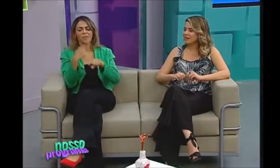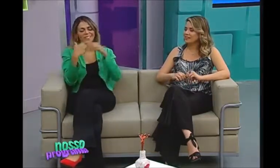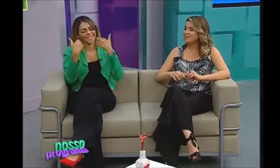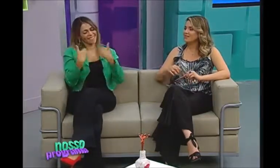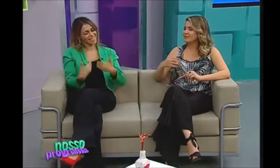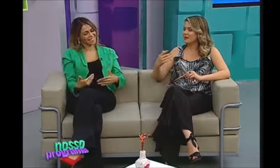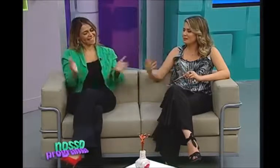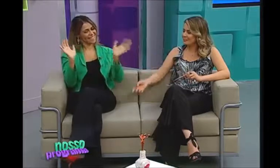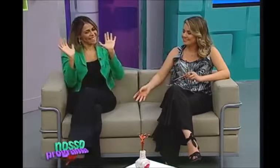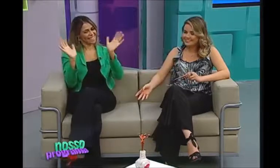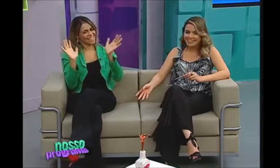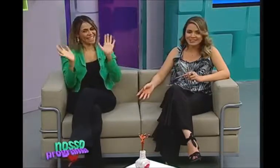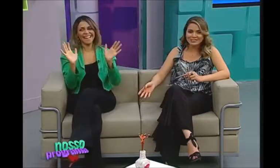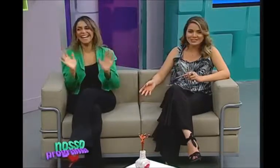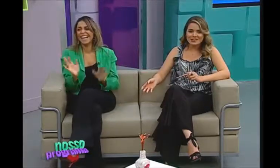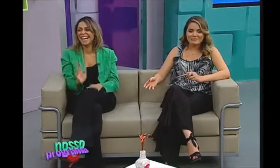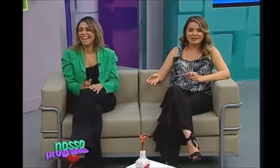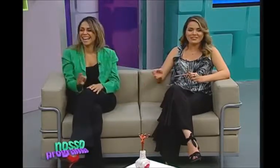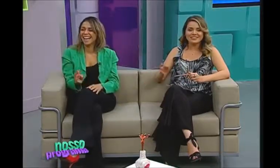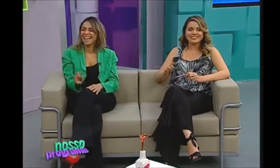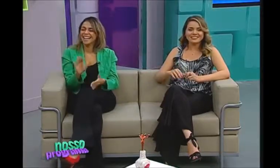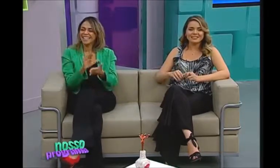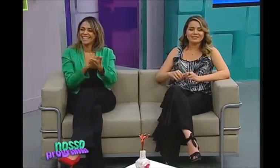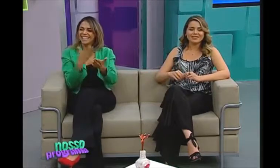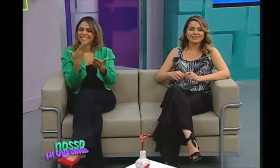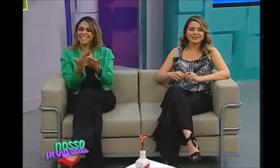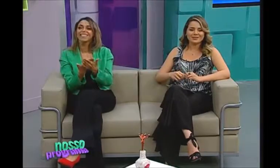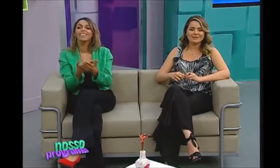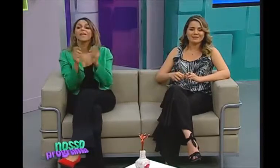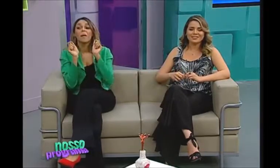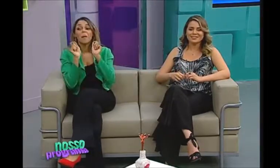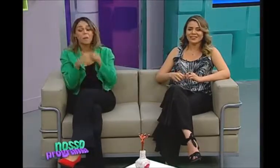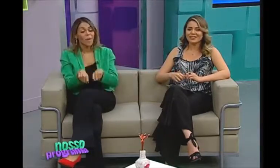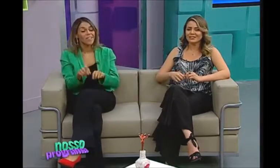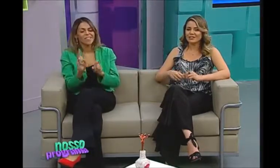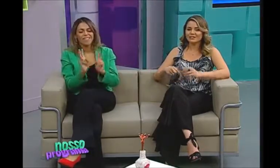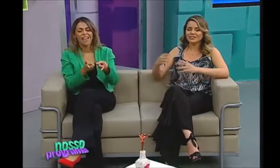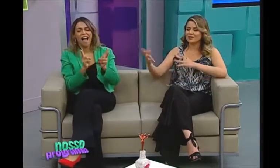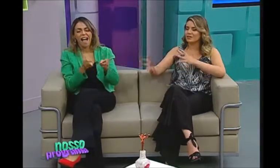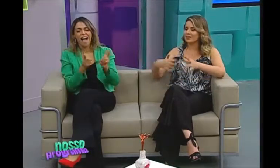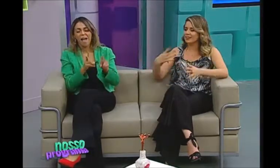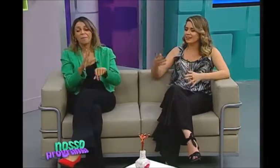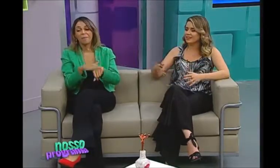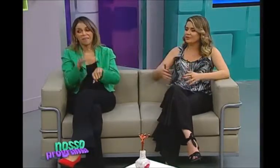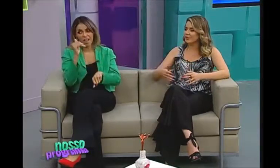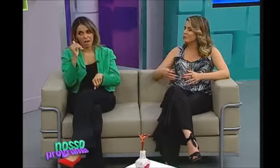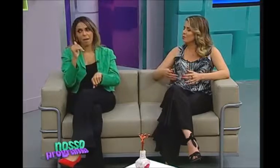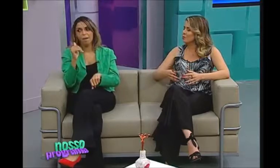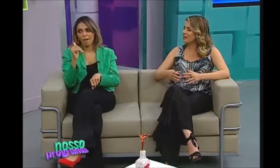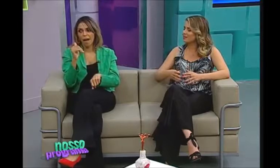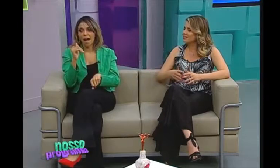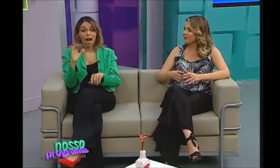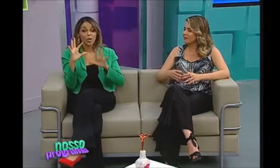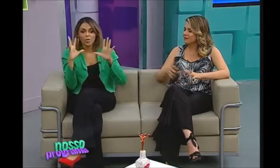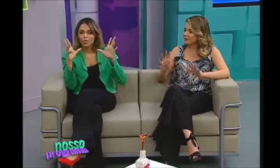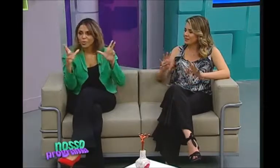cada vez mais presente para fazer as interpretações pra gente e fazer com que todo mundo participe,